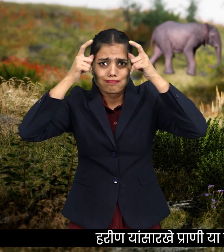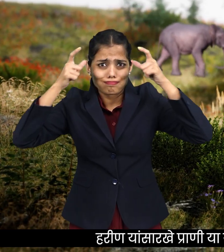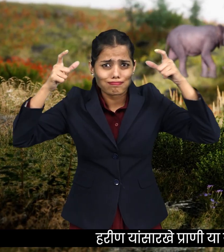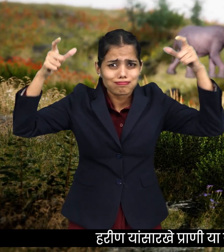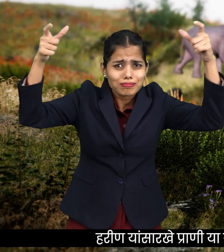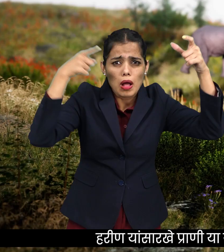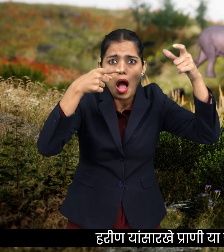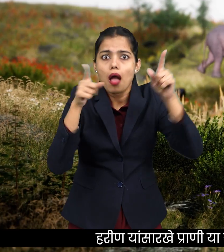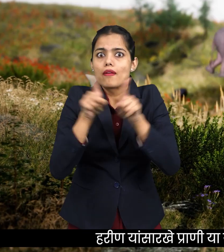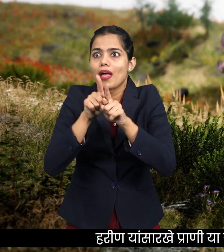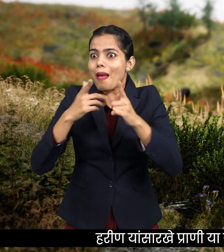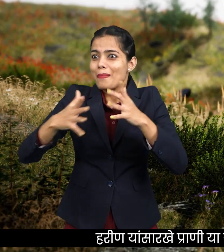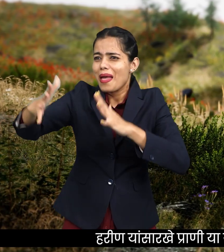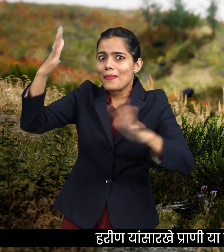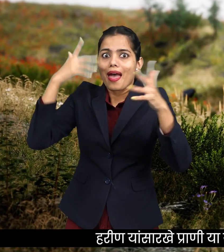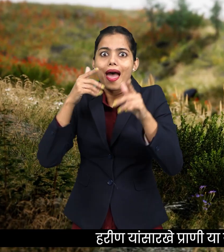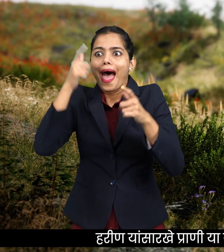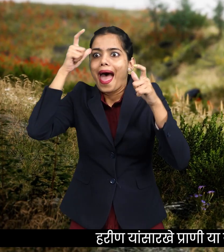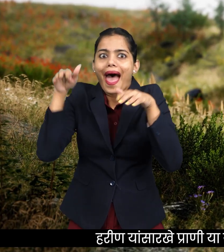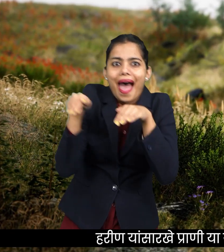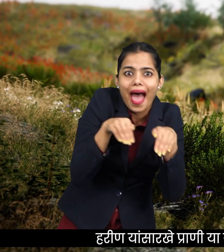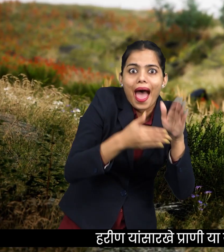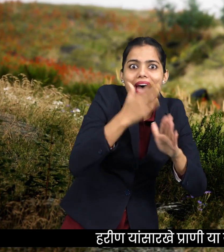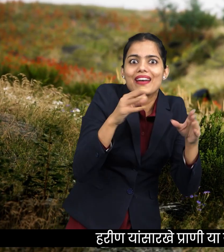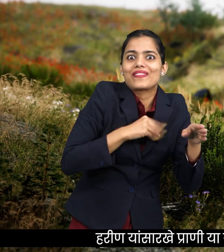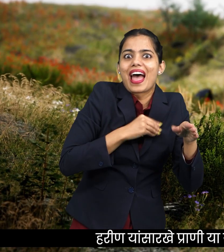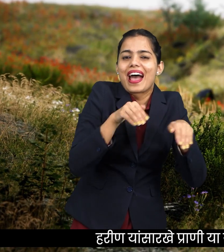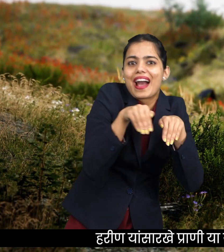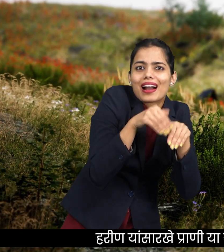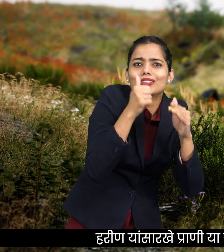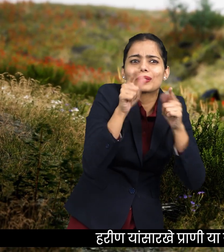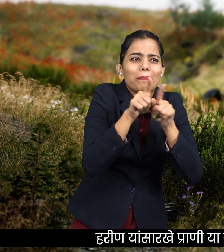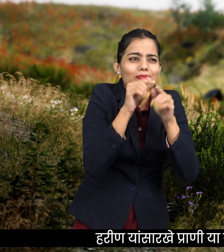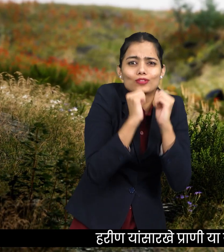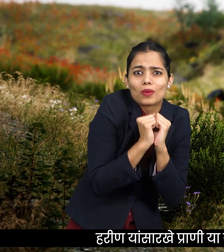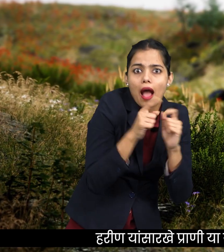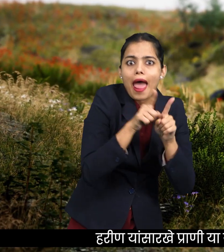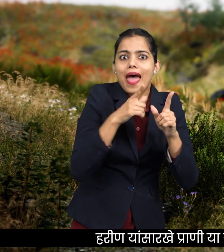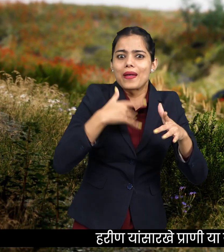हरिण यासारखे प्राणी या गवतांमध्ये लपून राहू शकतात.